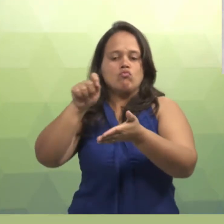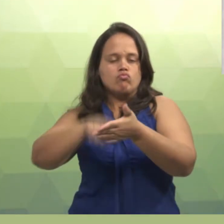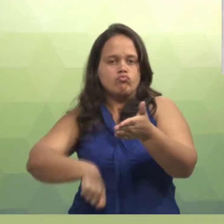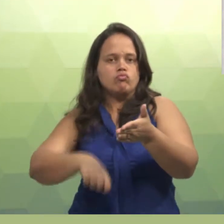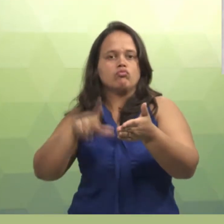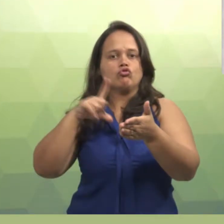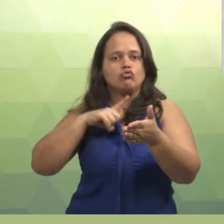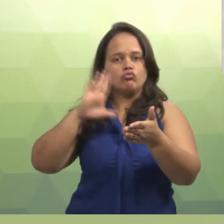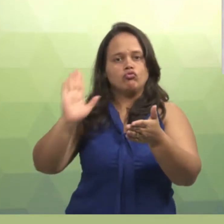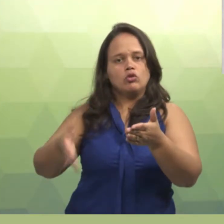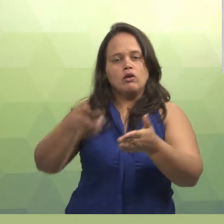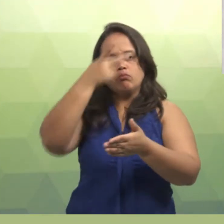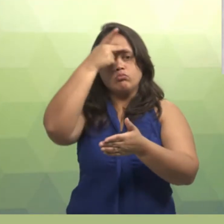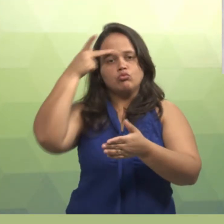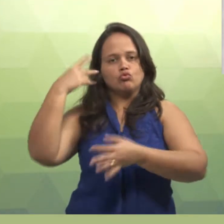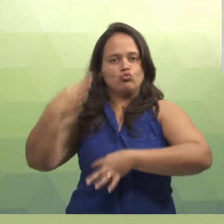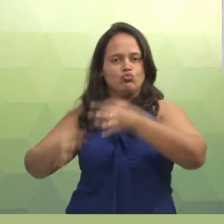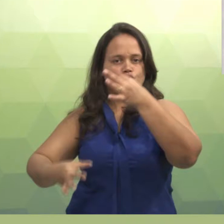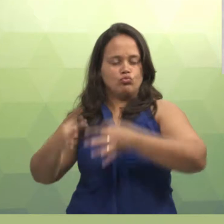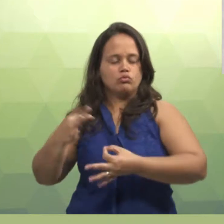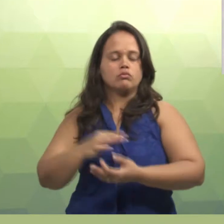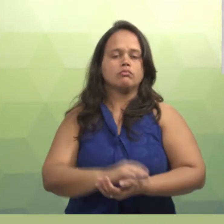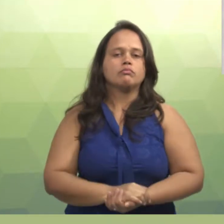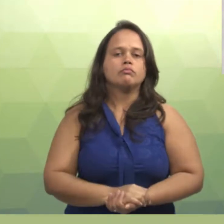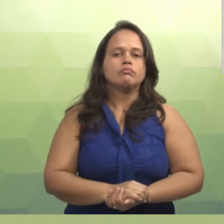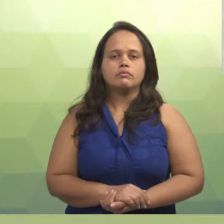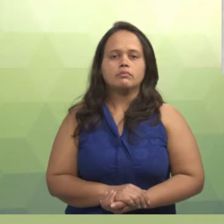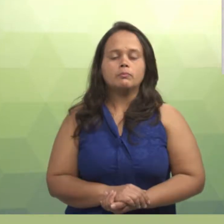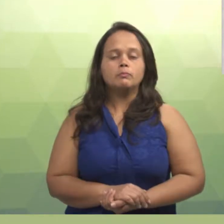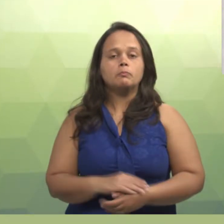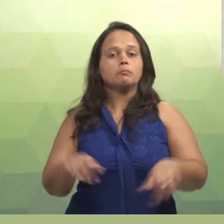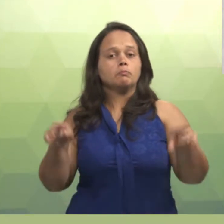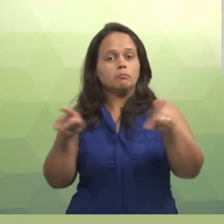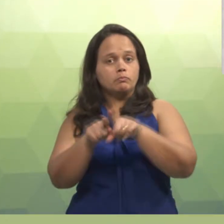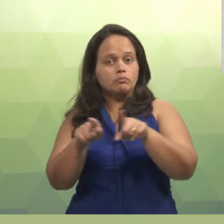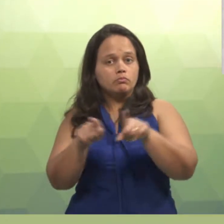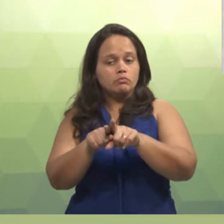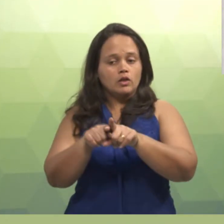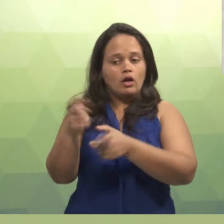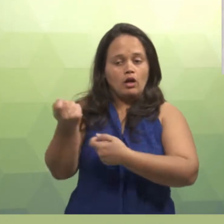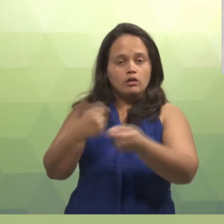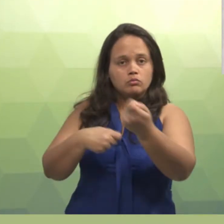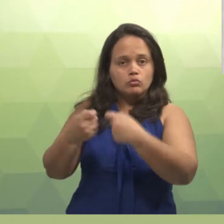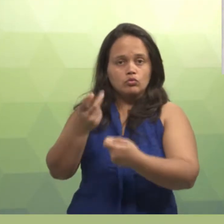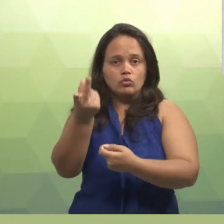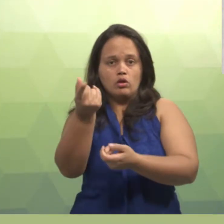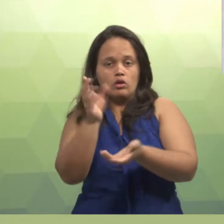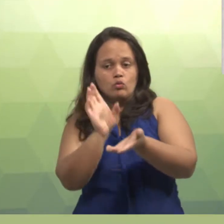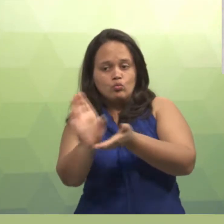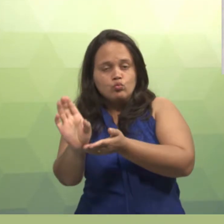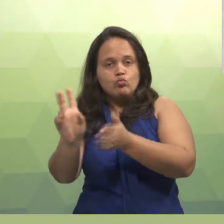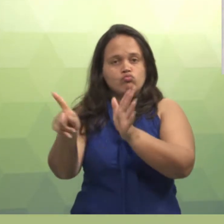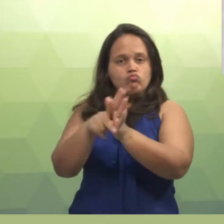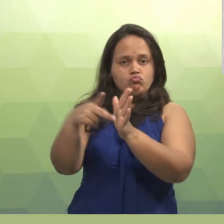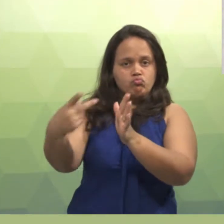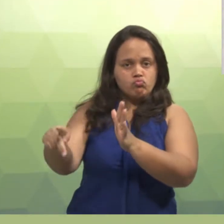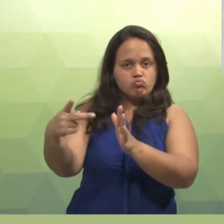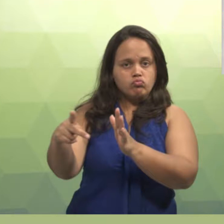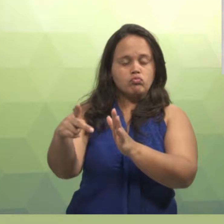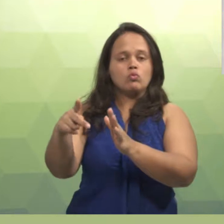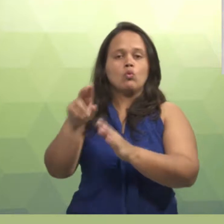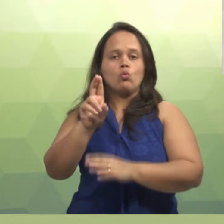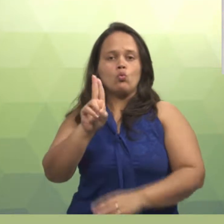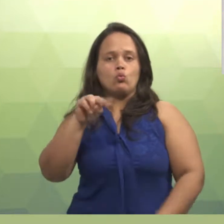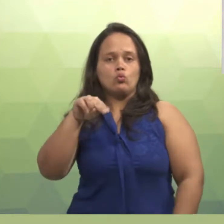União, estados e municípios, no cumprimento dos objetivos pedagógicos da escola. Neste